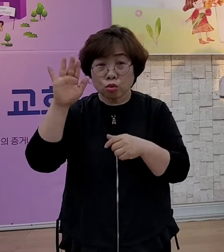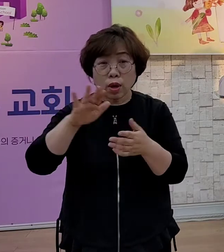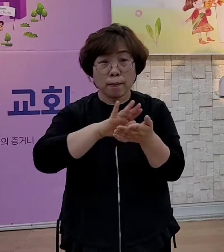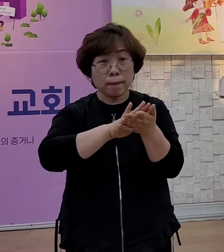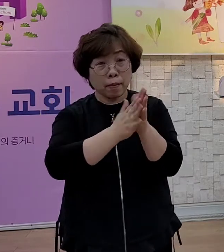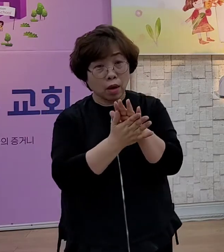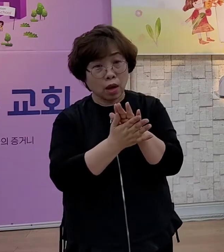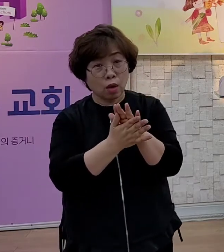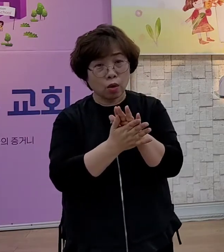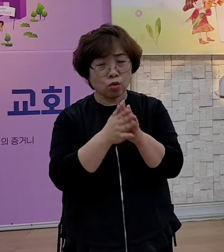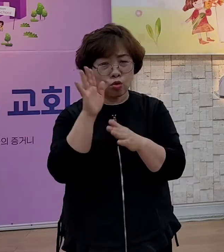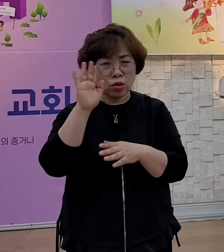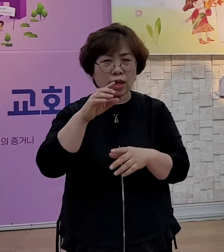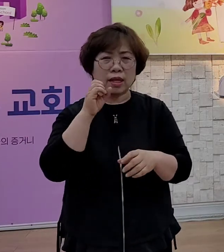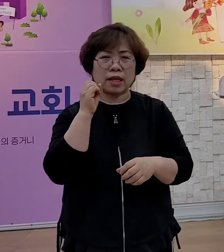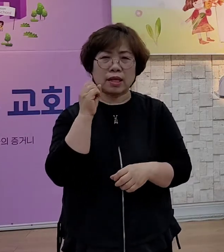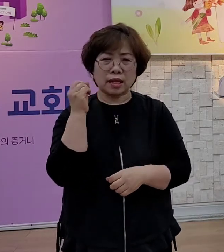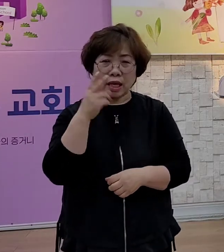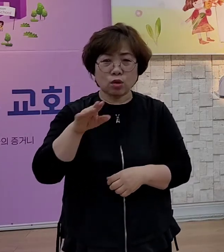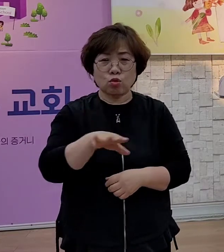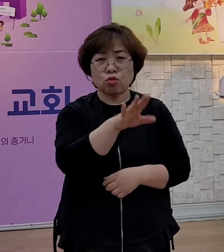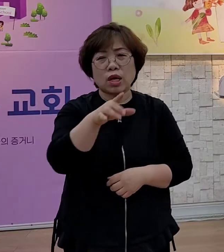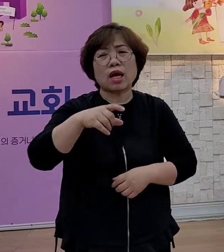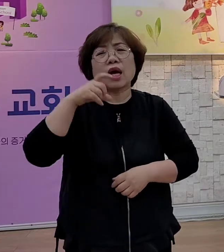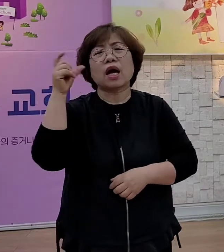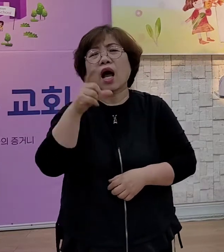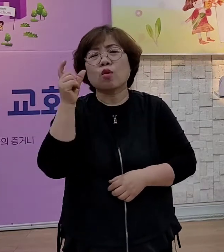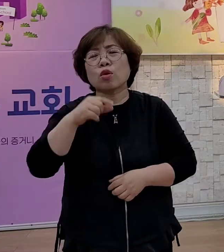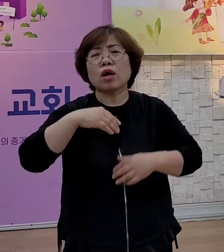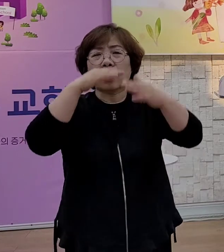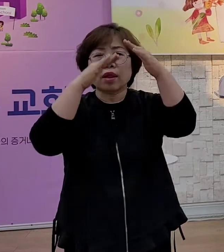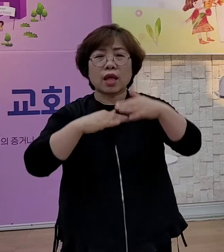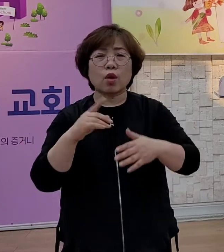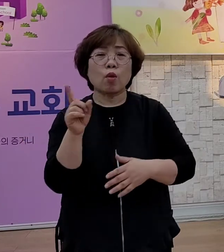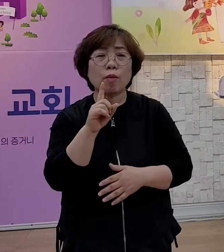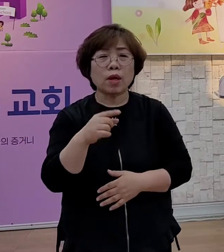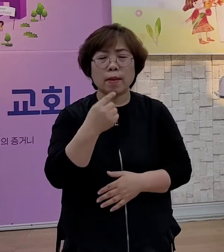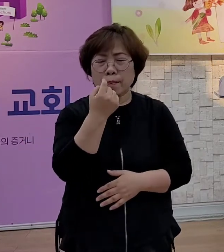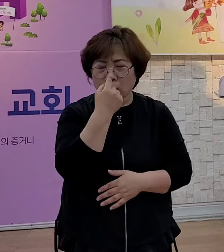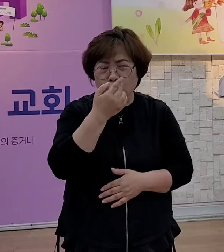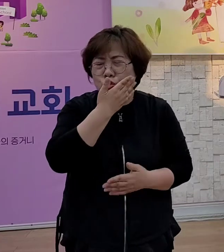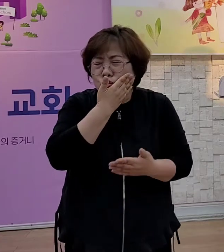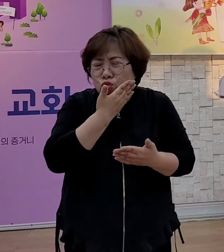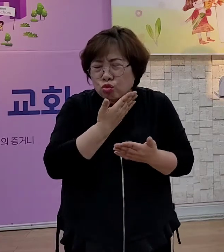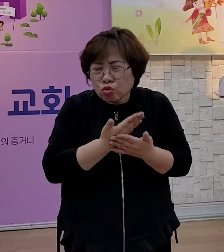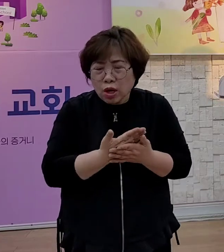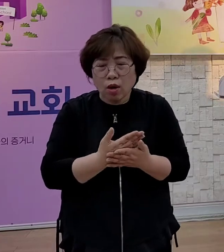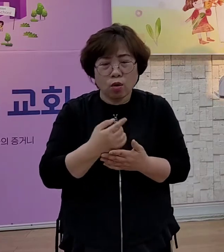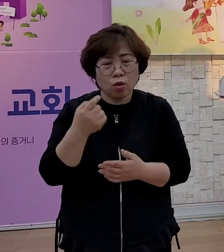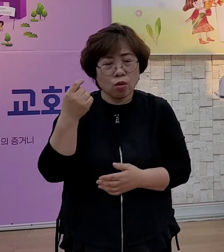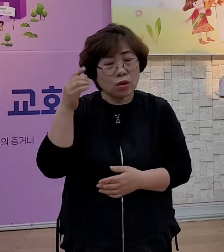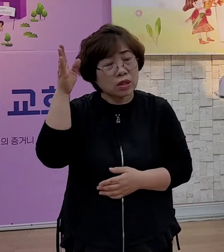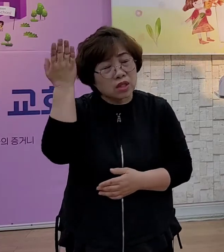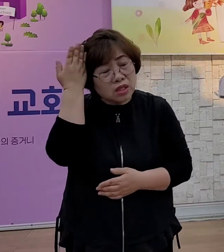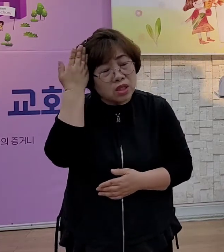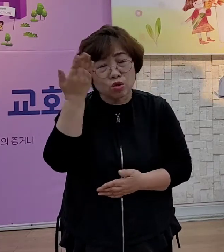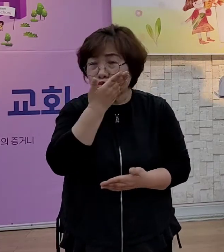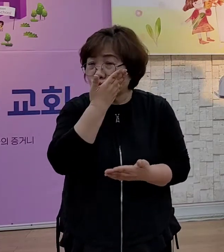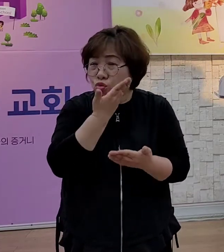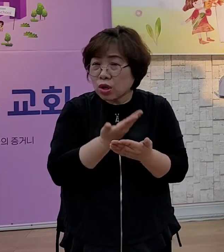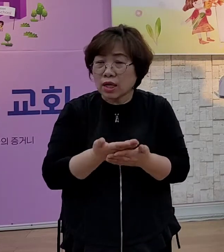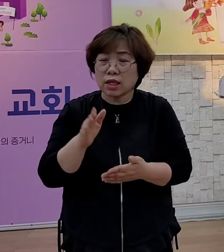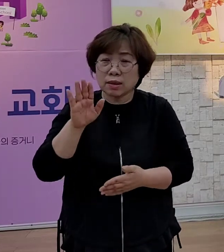이 지식도 중요하고 배우는 것도 중요하지만 그 말씀대로 살아내는 게 더 중요하다. 이게 같이